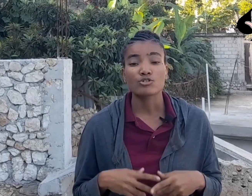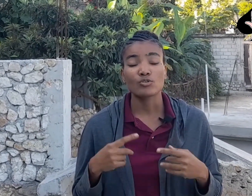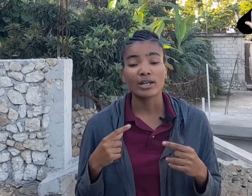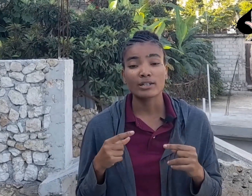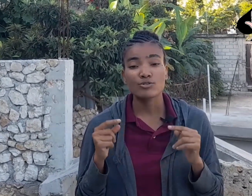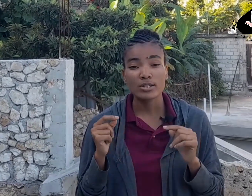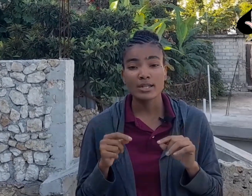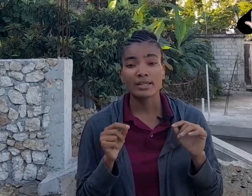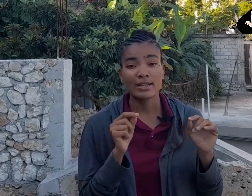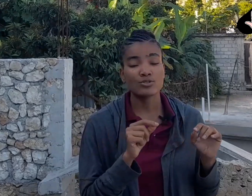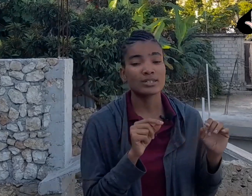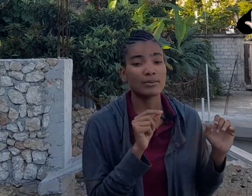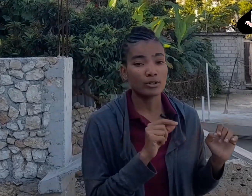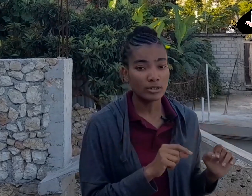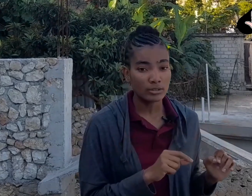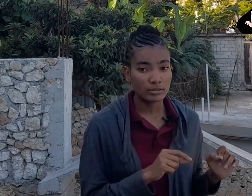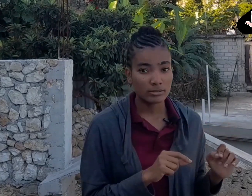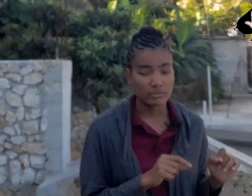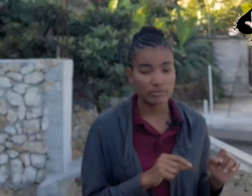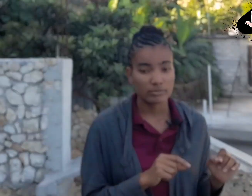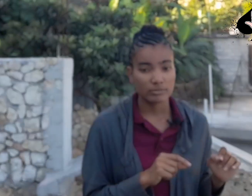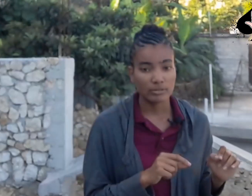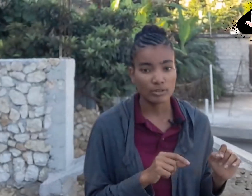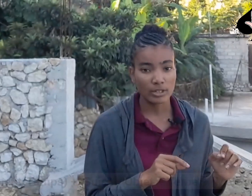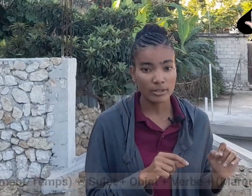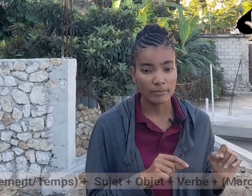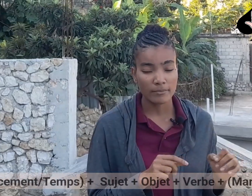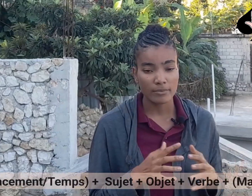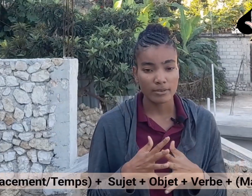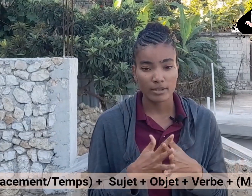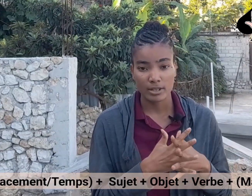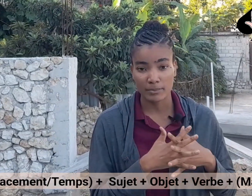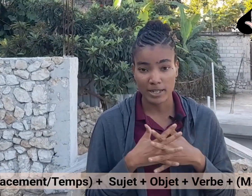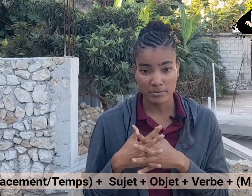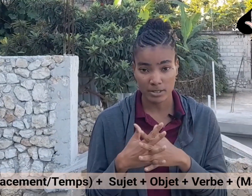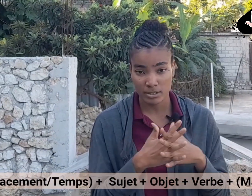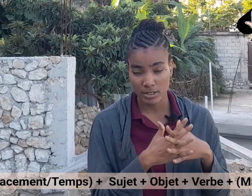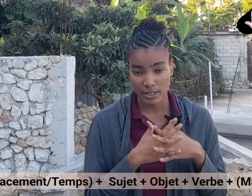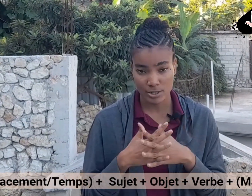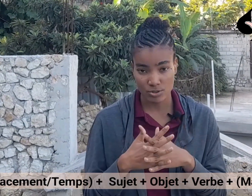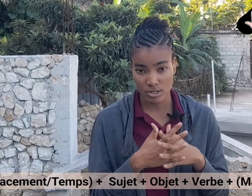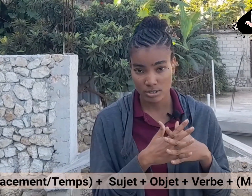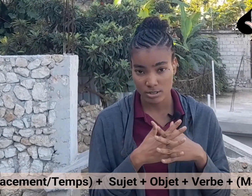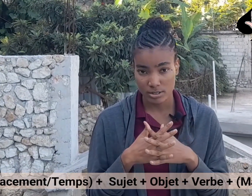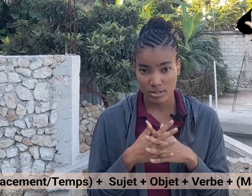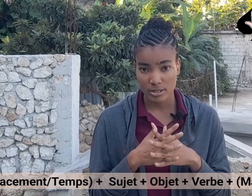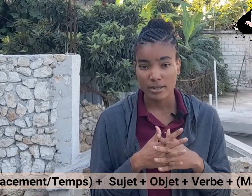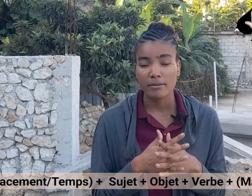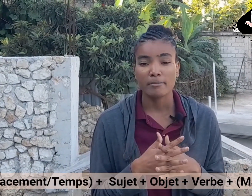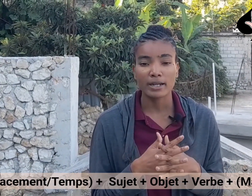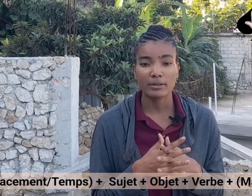je dois utiliser États-Unis d'abord. OK? L'emplacement, États-Unis. Ma